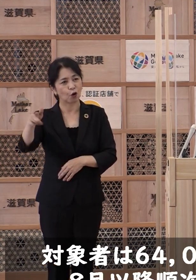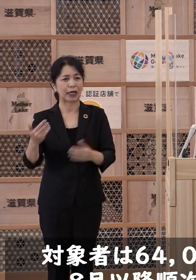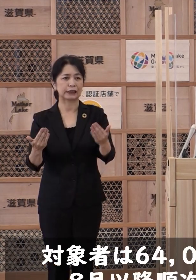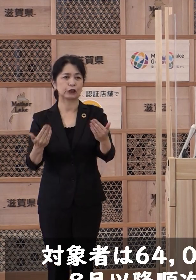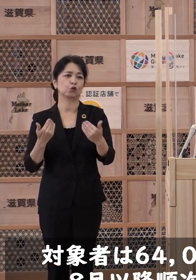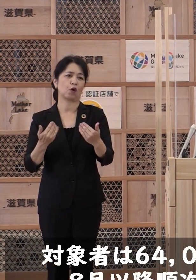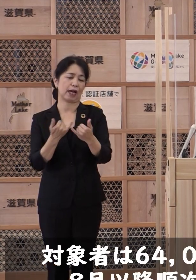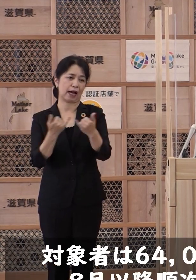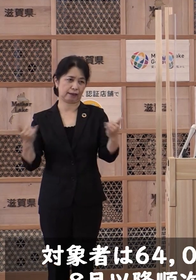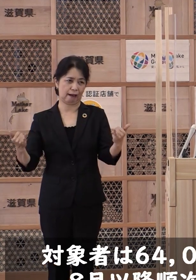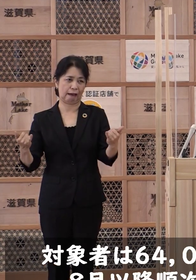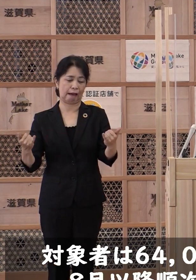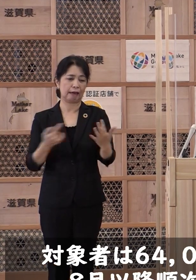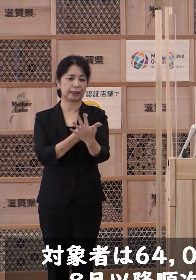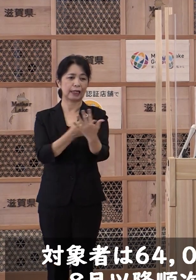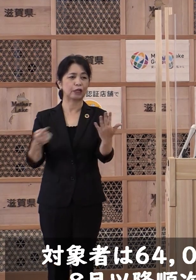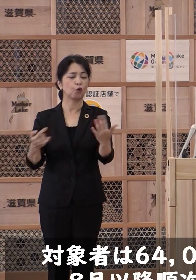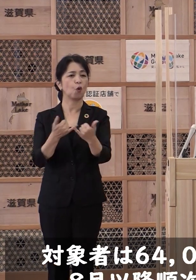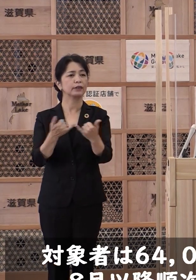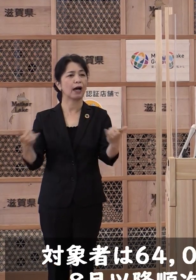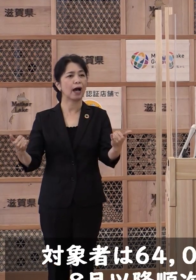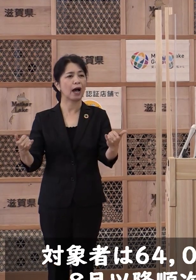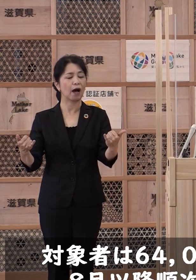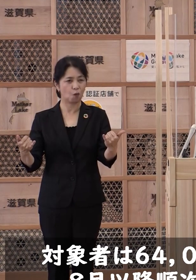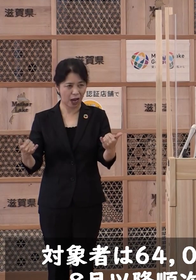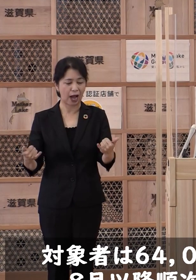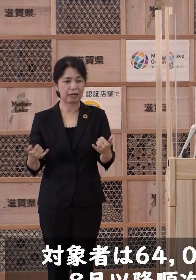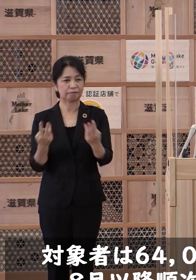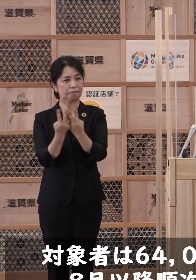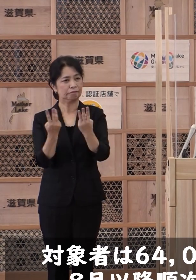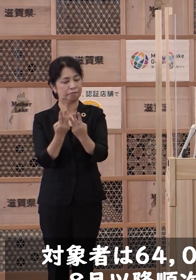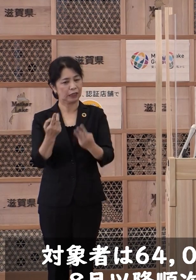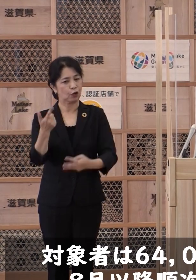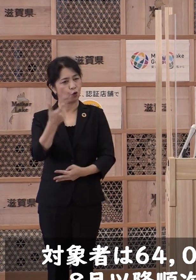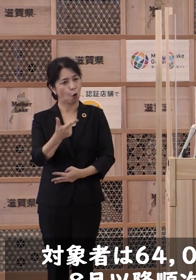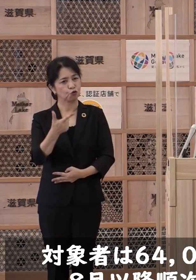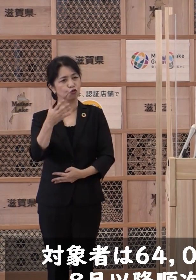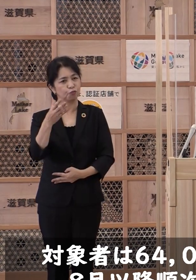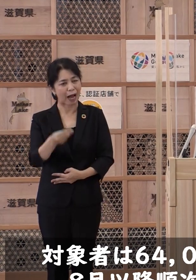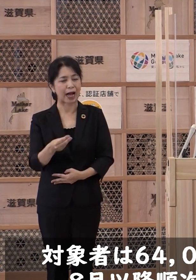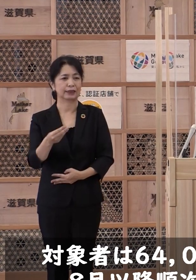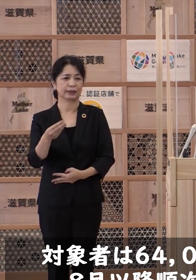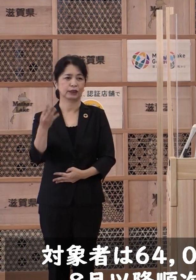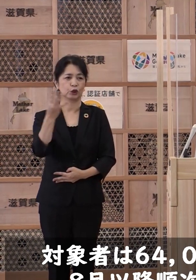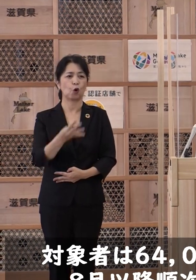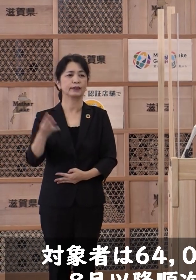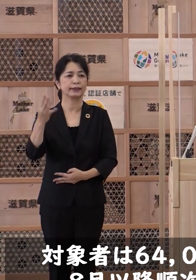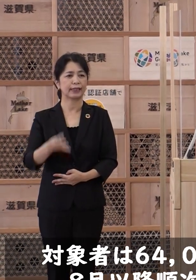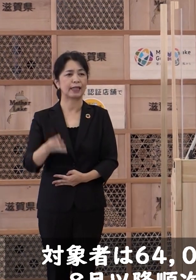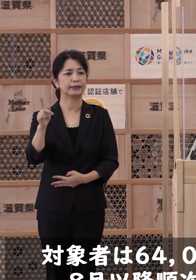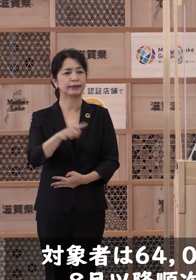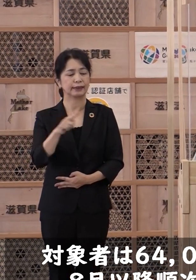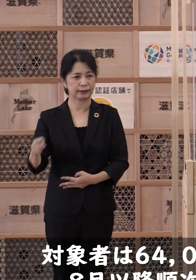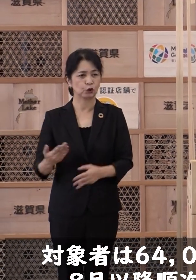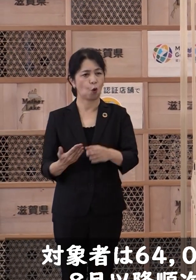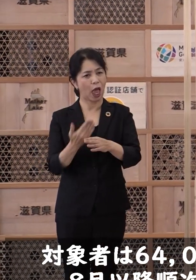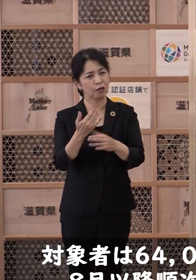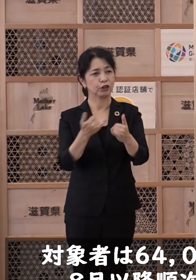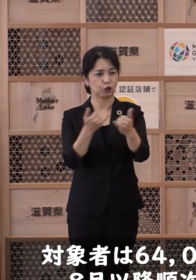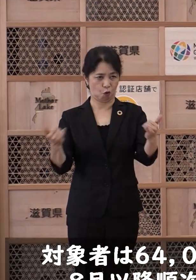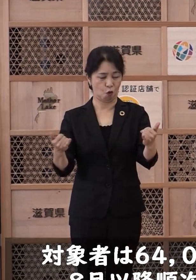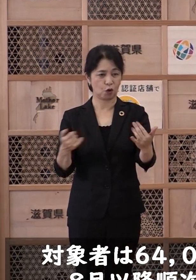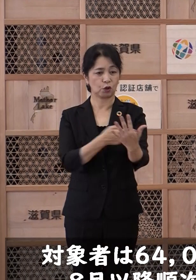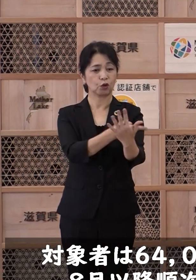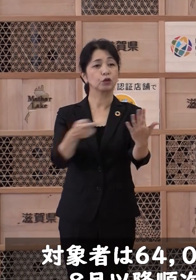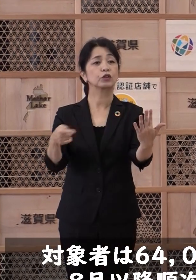象者は今分かっているだけで6万4000人を超える方々でございますが、この方々に対しま